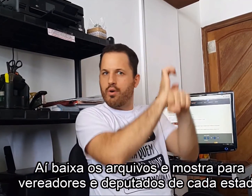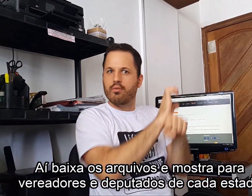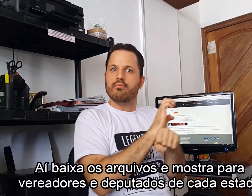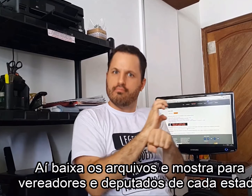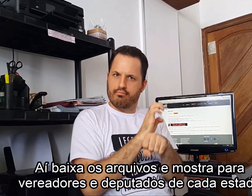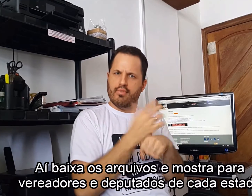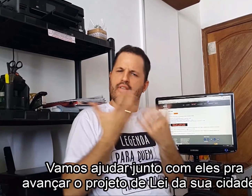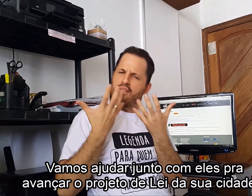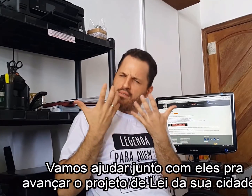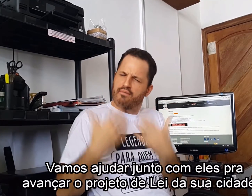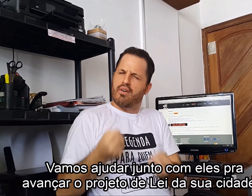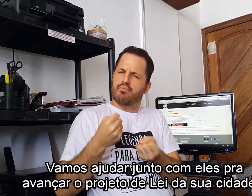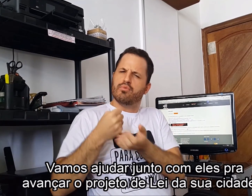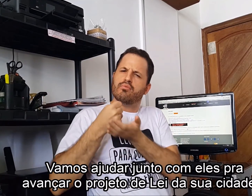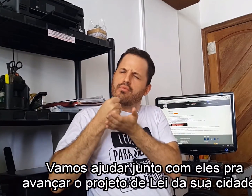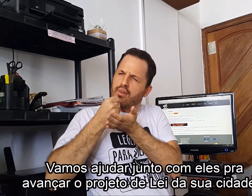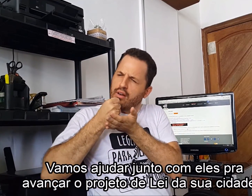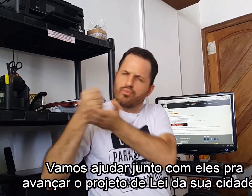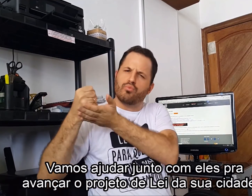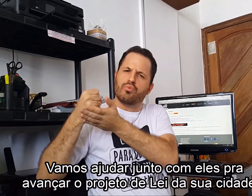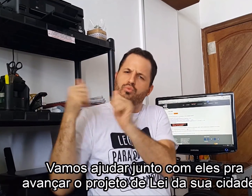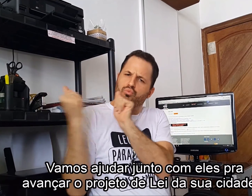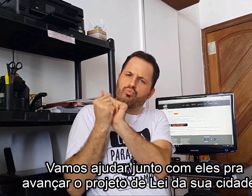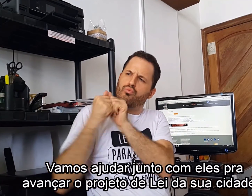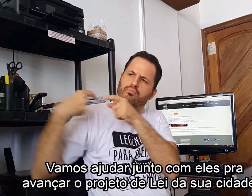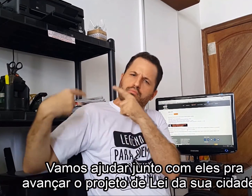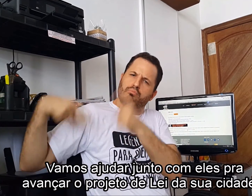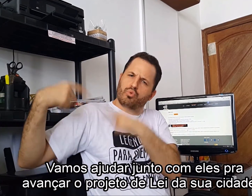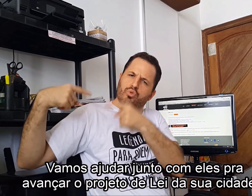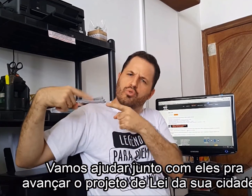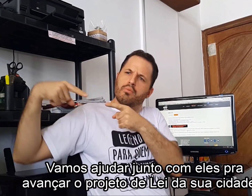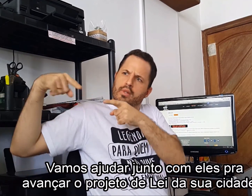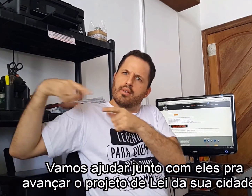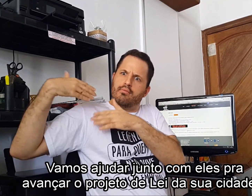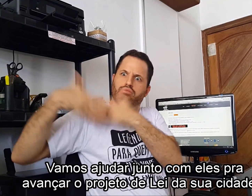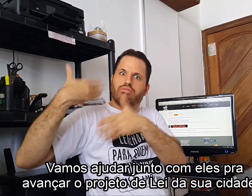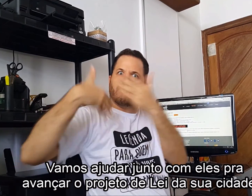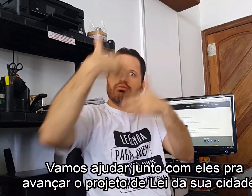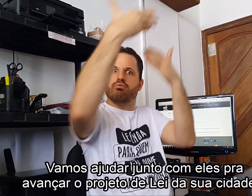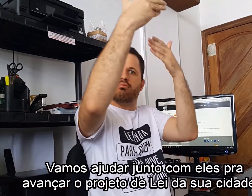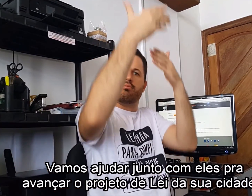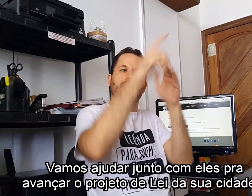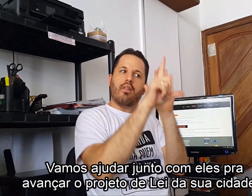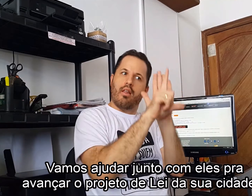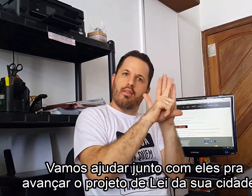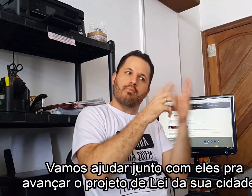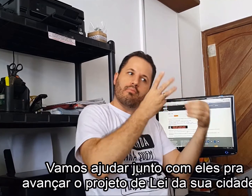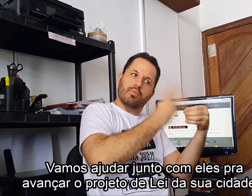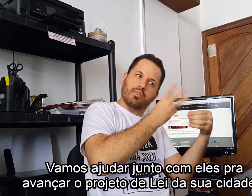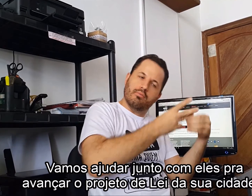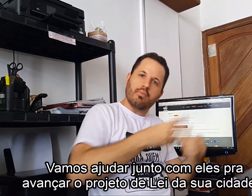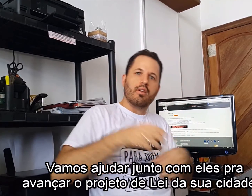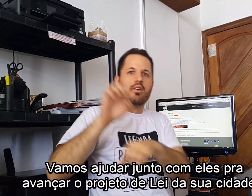est vamos aud junto com eles para avançar o projeto de lei da sua cidade